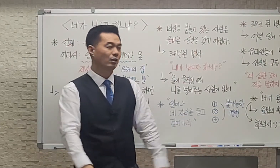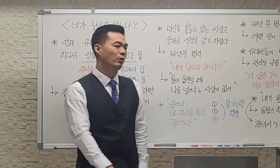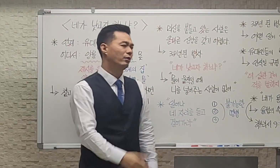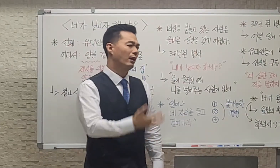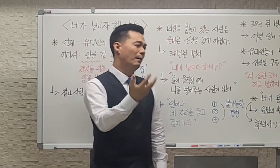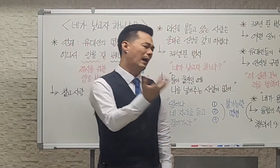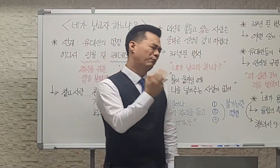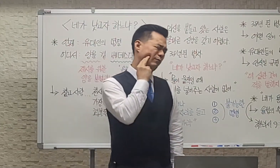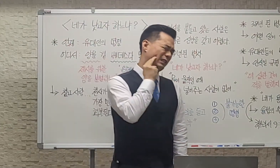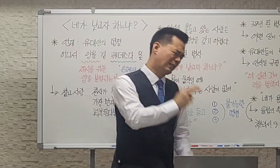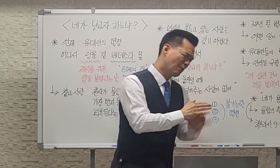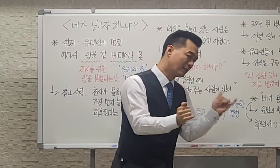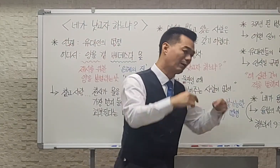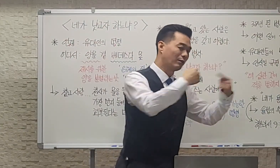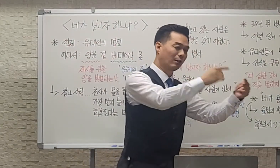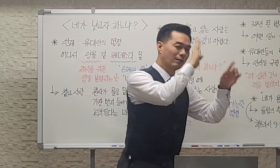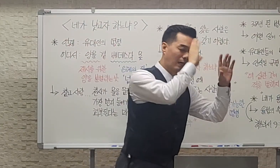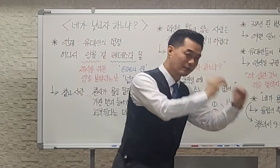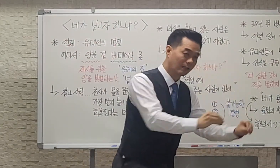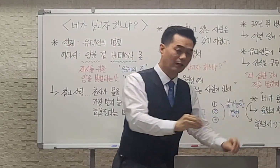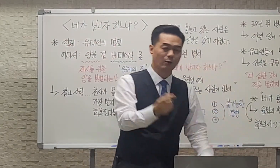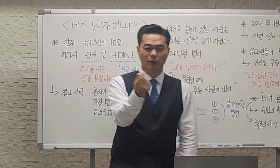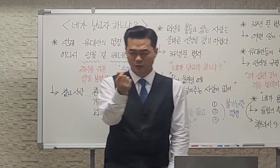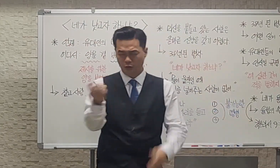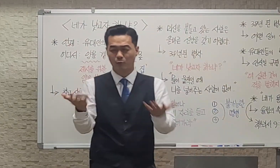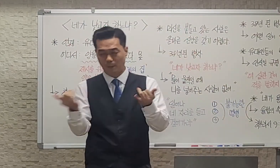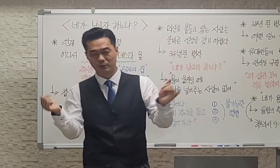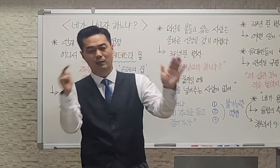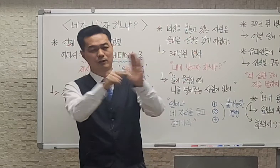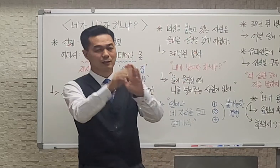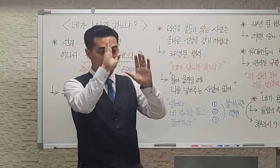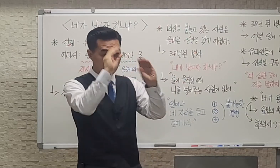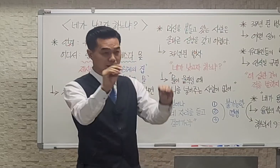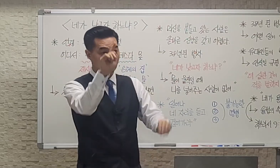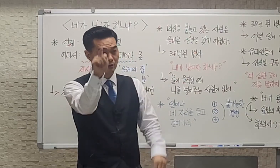그러면 심한 사람이 들어가서 나았을까요? 조금 아픈 사람이 들어가서 나았을까요?